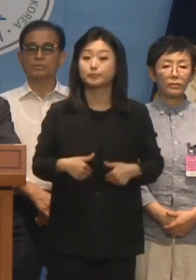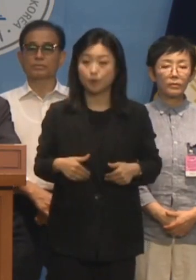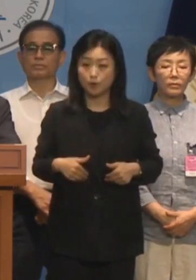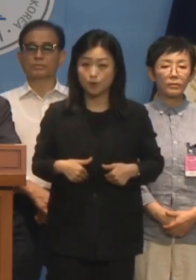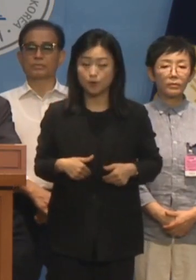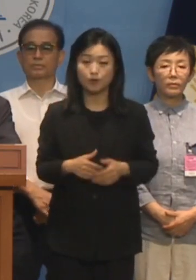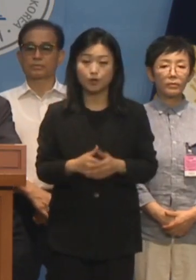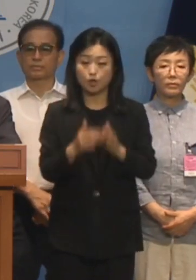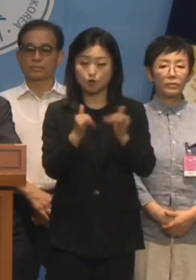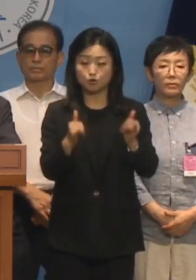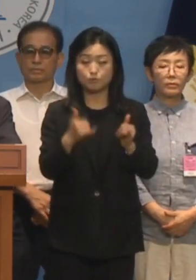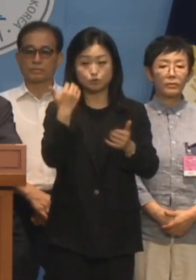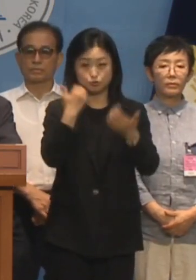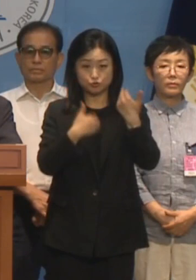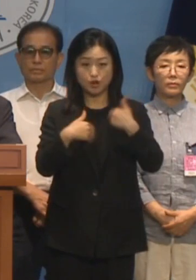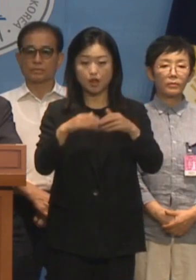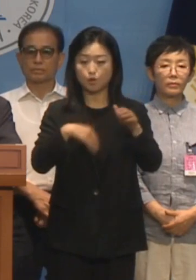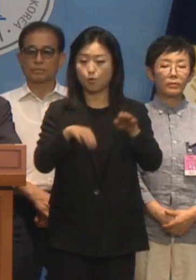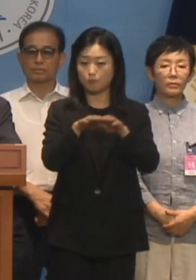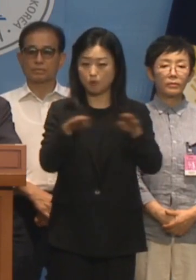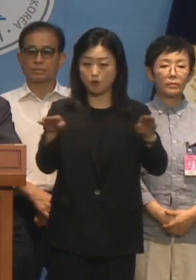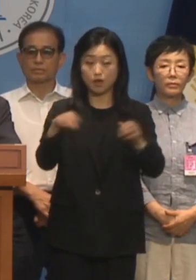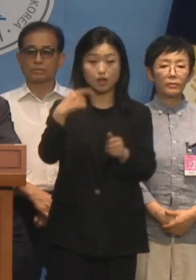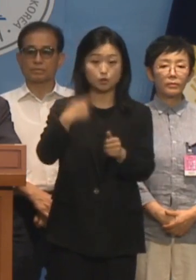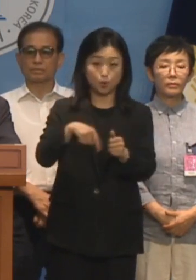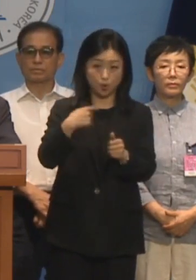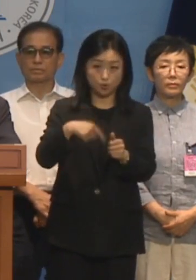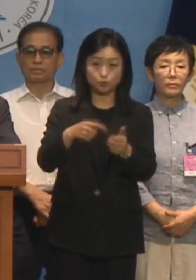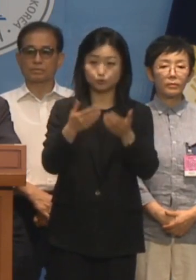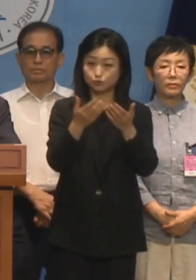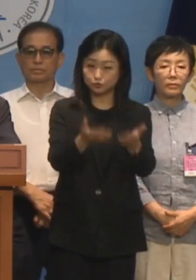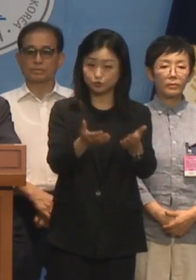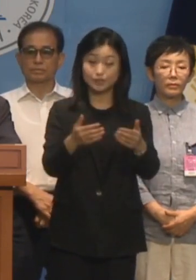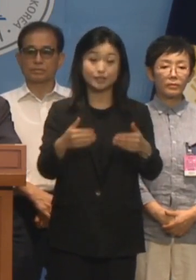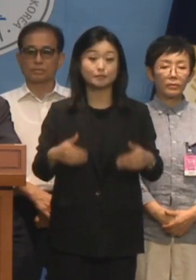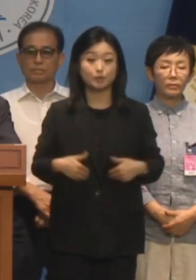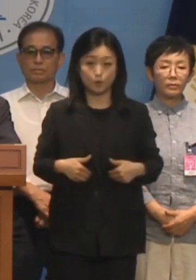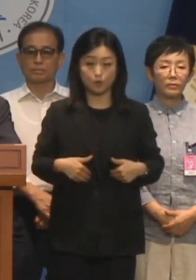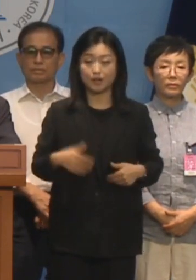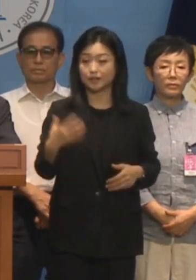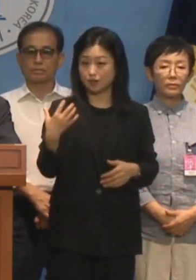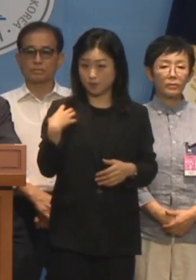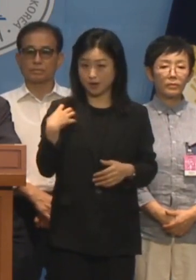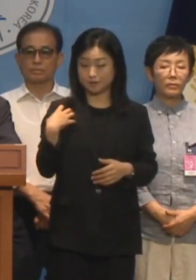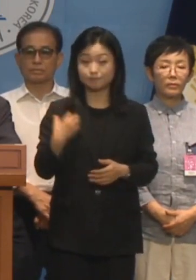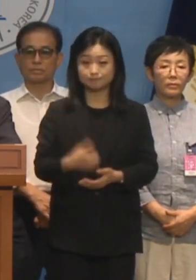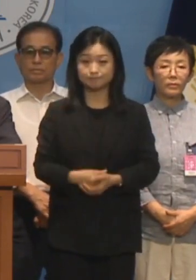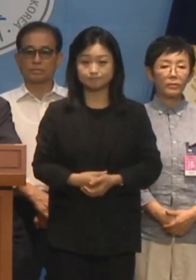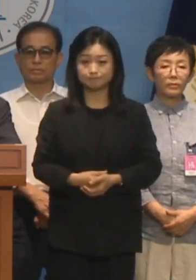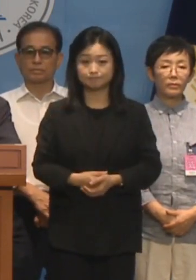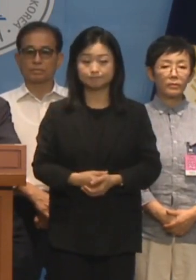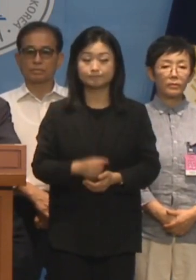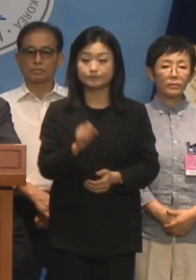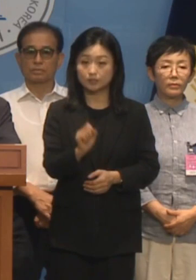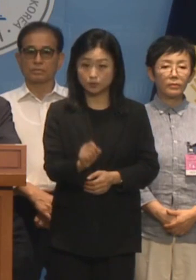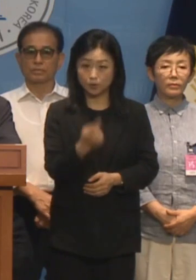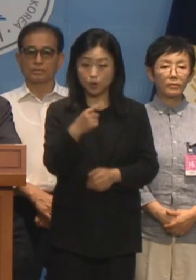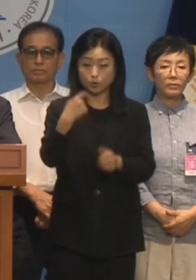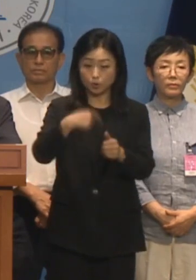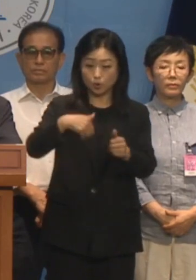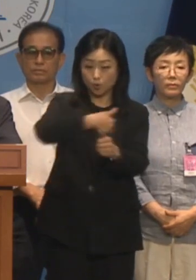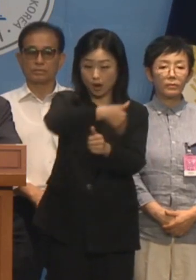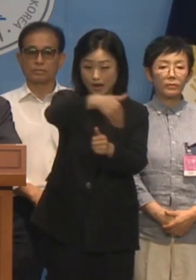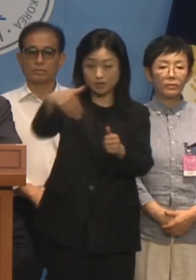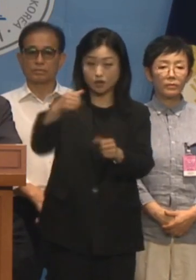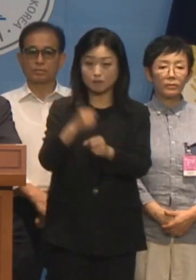모두에게 공평한 교육 기회를 보장하는 것이 국가와 시민사회의 책무 아니겠습니까? 이 같은 교육 환경을